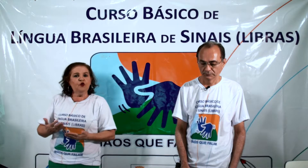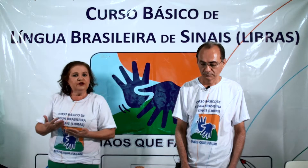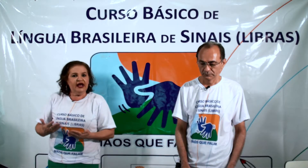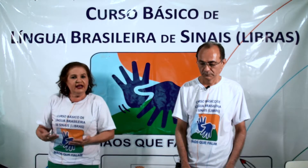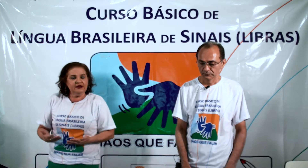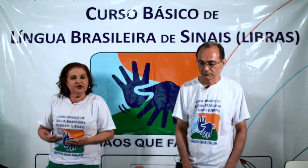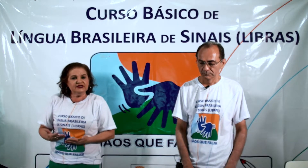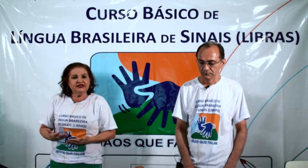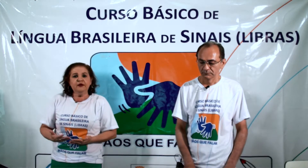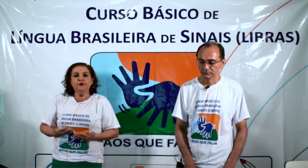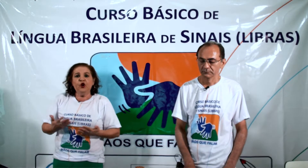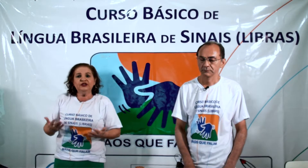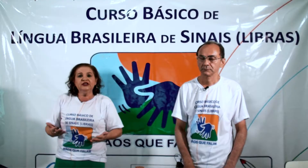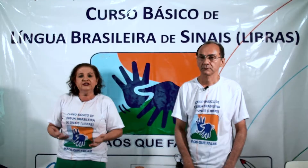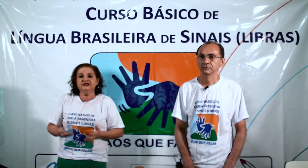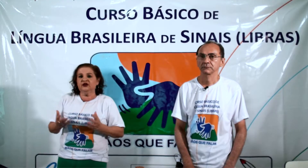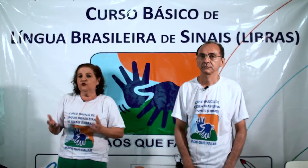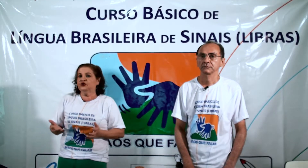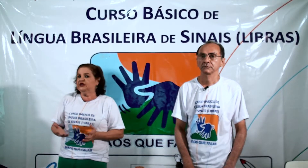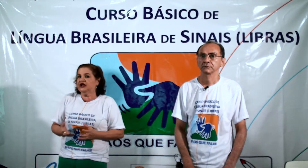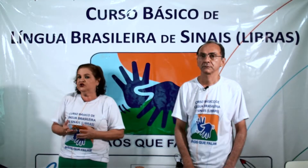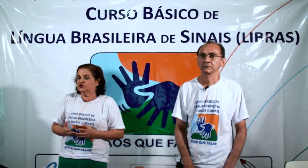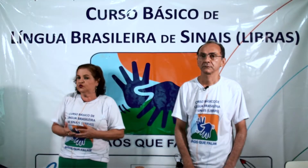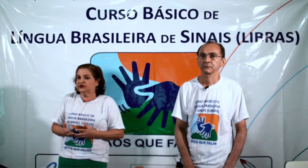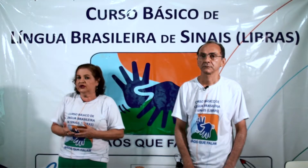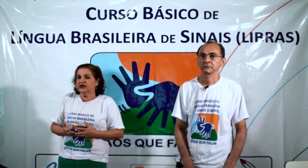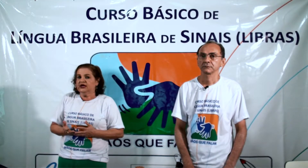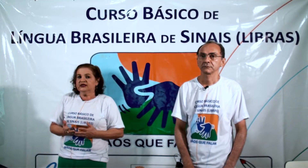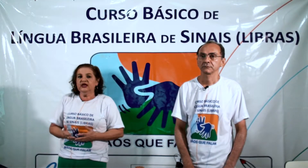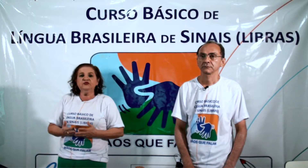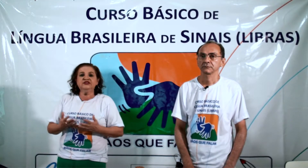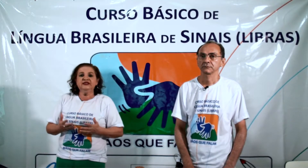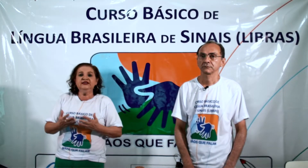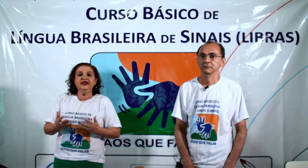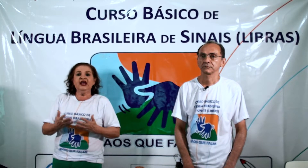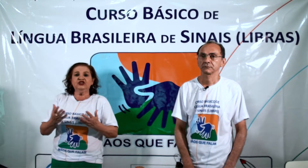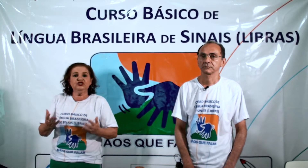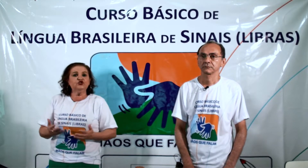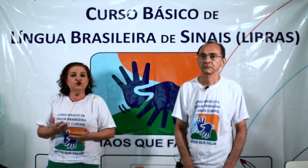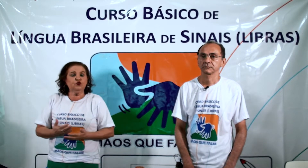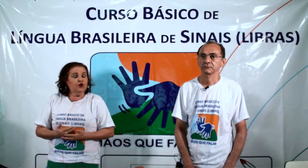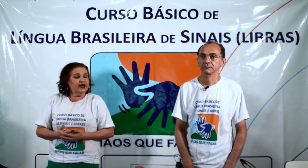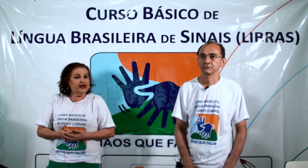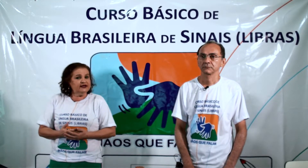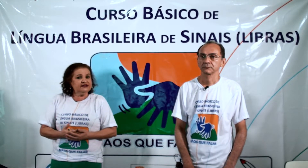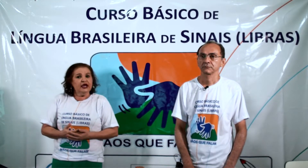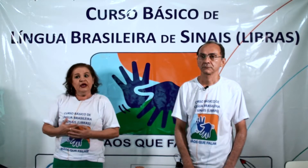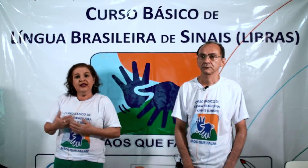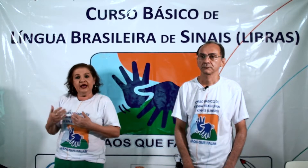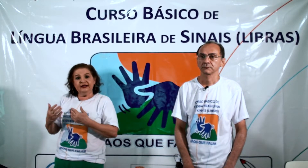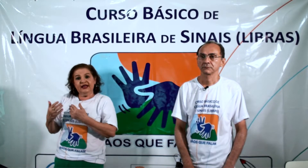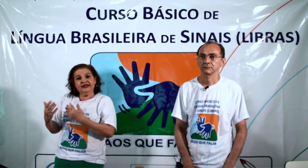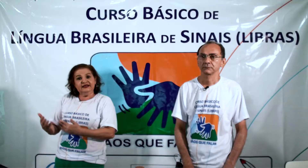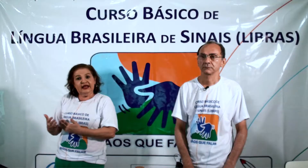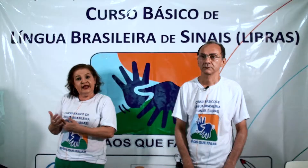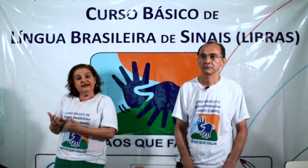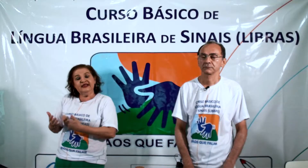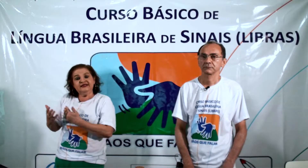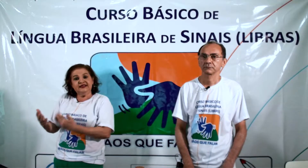da Libras, que é importante essa comunidade surda. Temos que interagir junto com elas, na necessidades